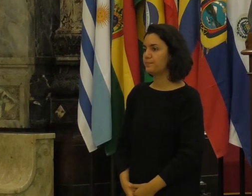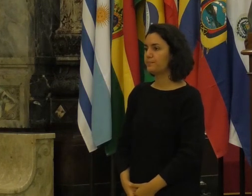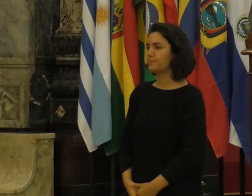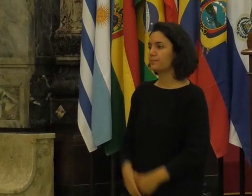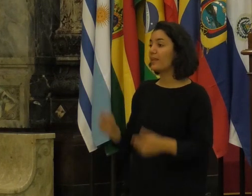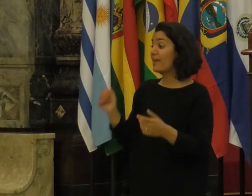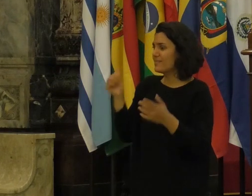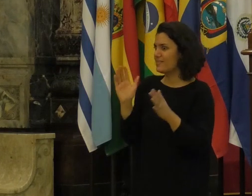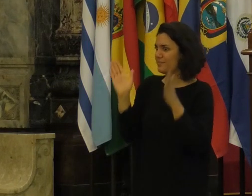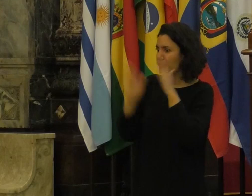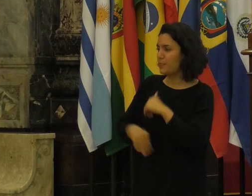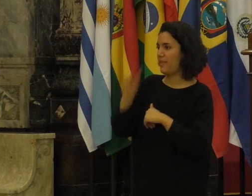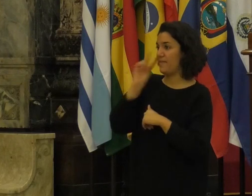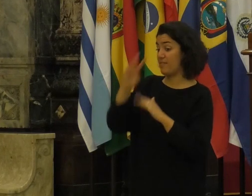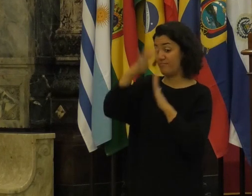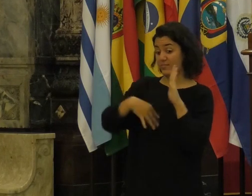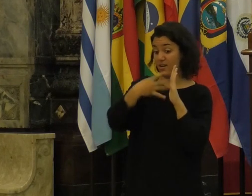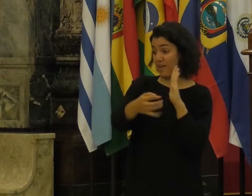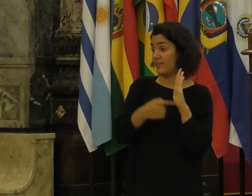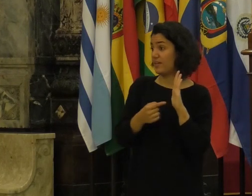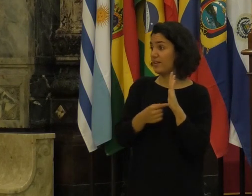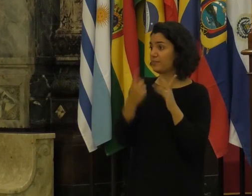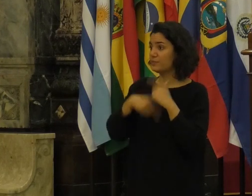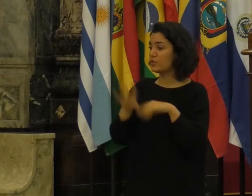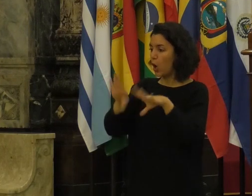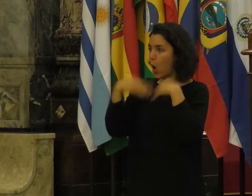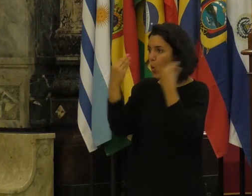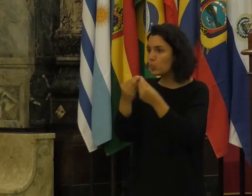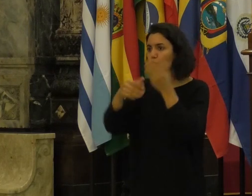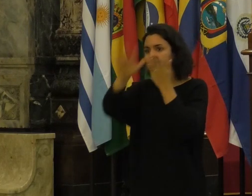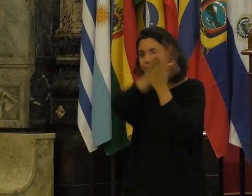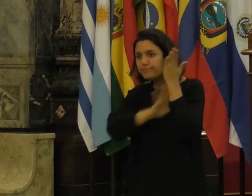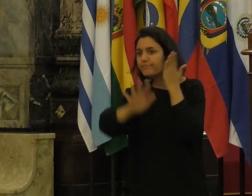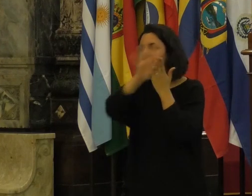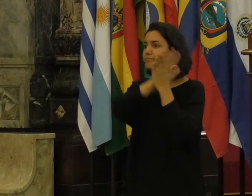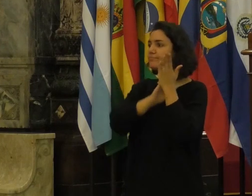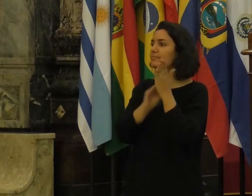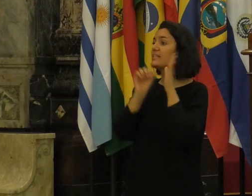Casi invisible, en una perspectiva grande. En el conjunto de la región, que son